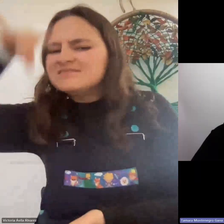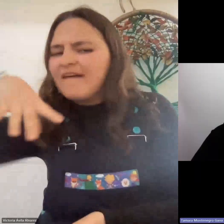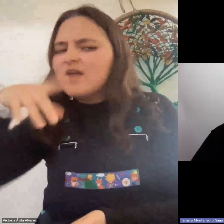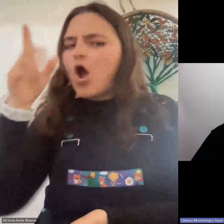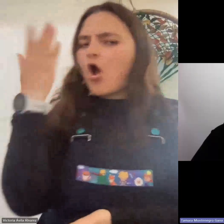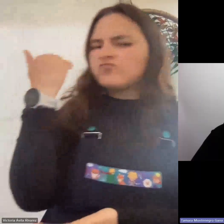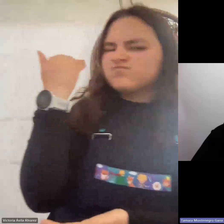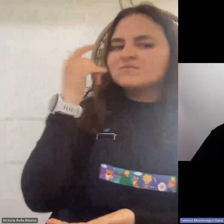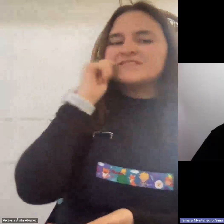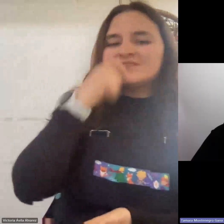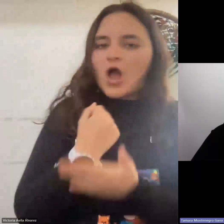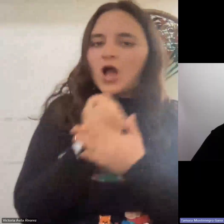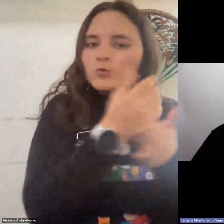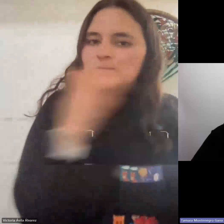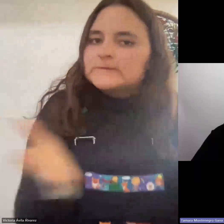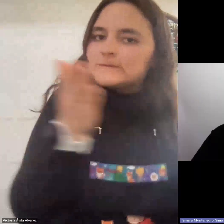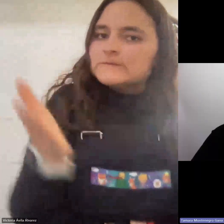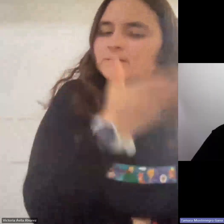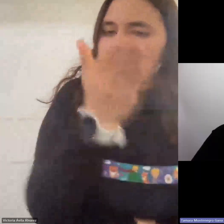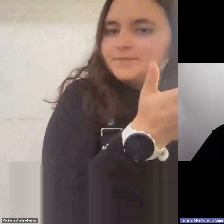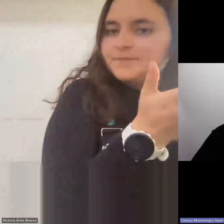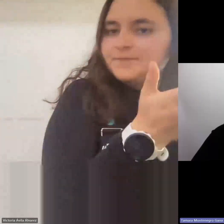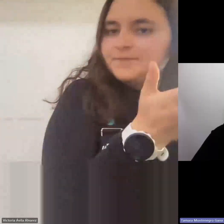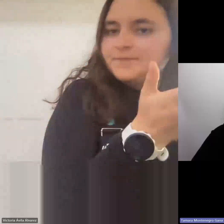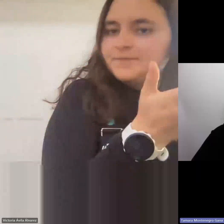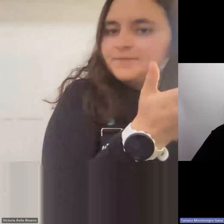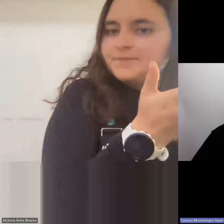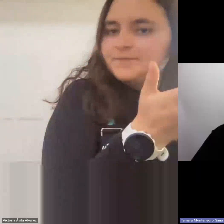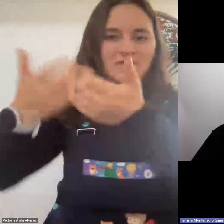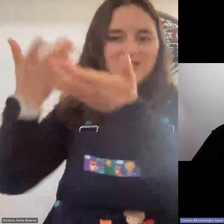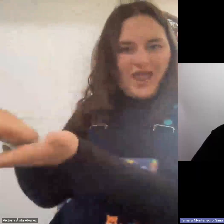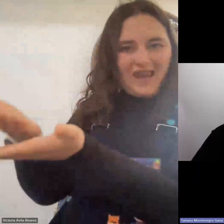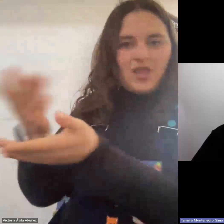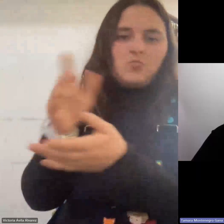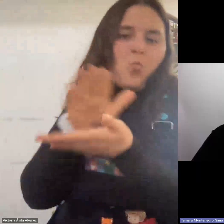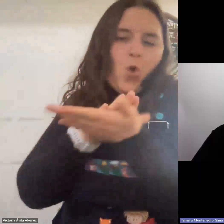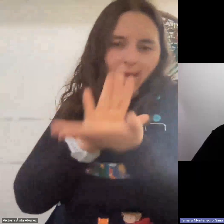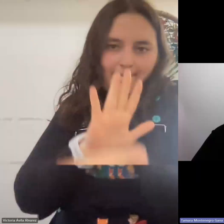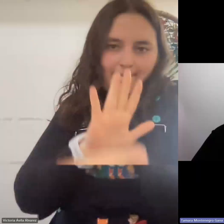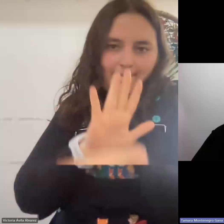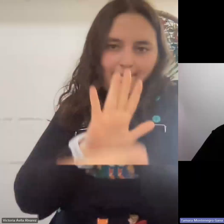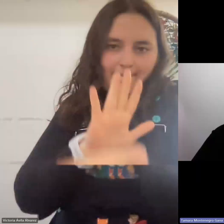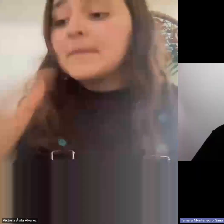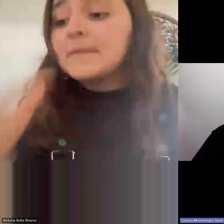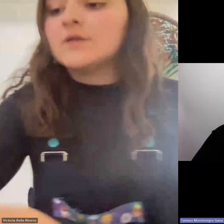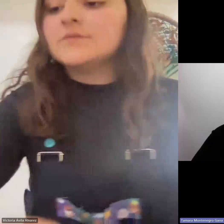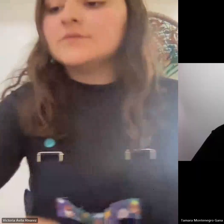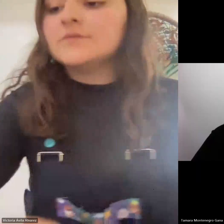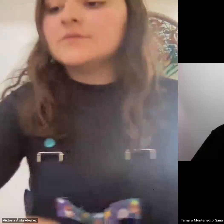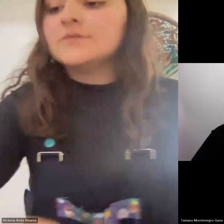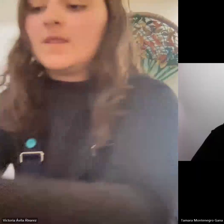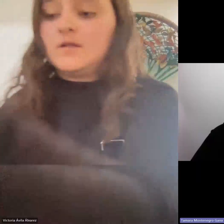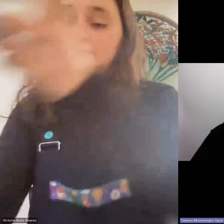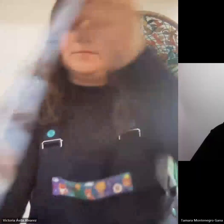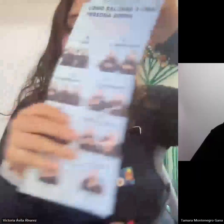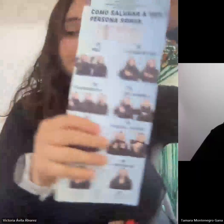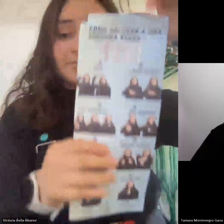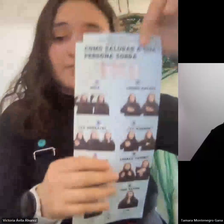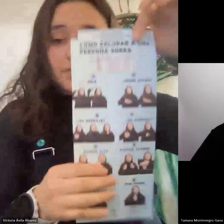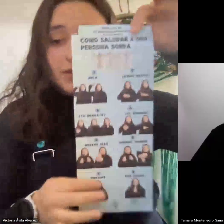Porque yo necesito saber cómo están ellos, si saben, no saben, poder ayudarlos para que puedan seguir progresando.